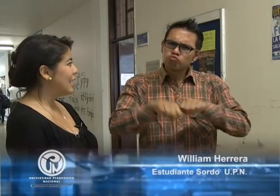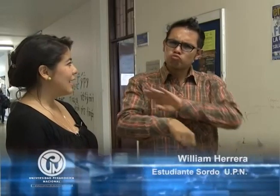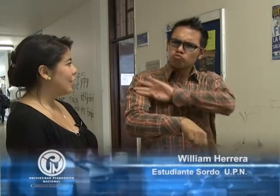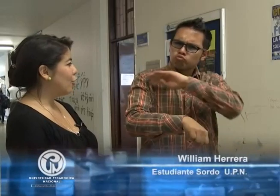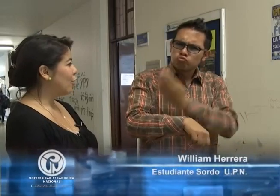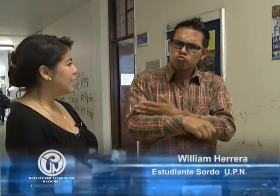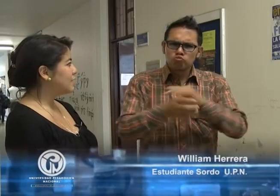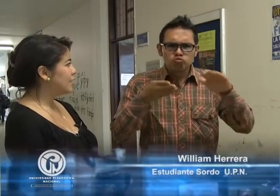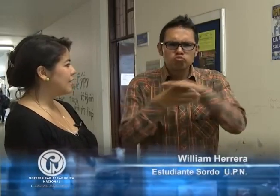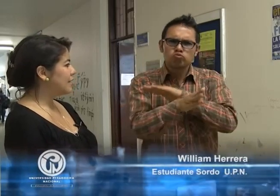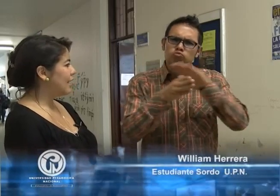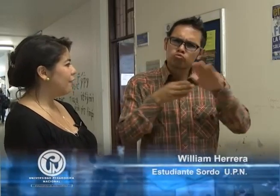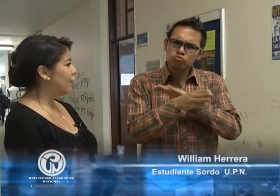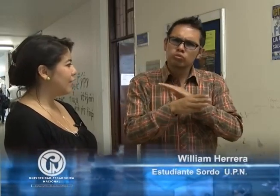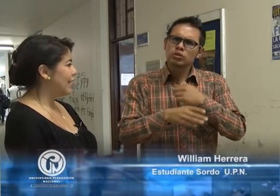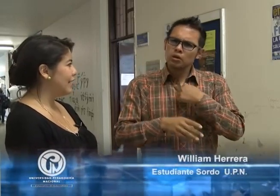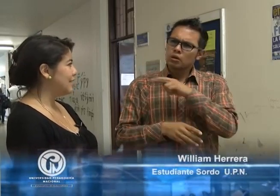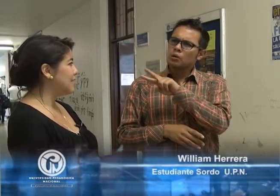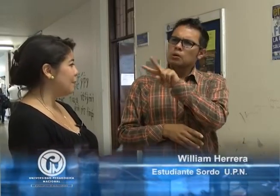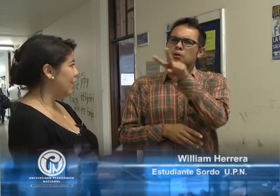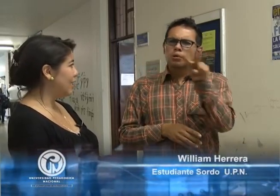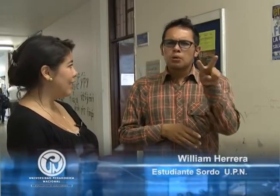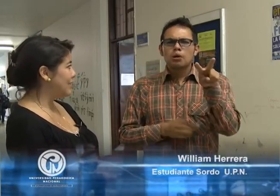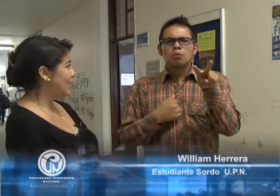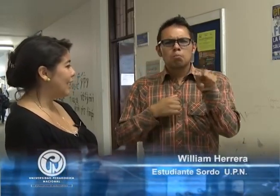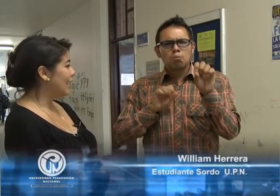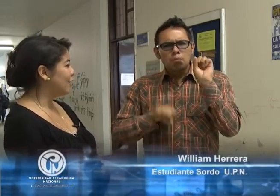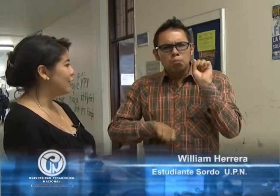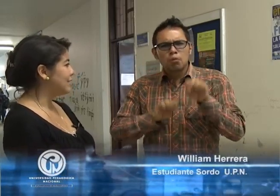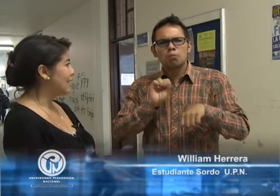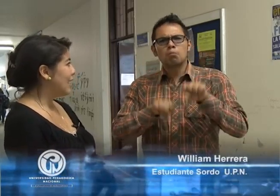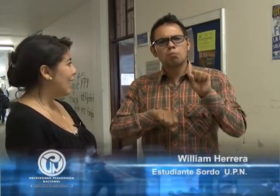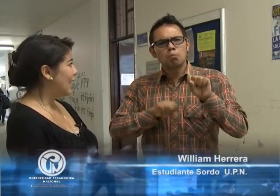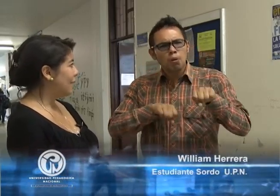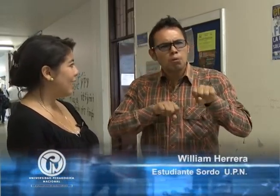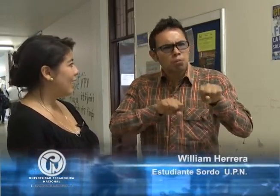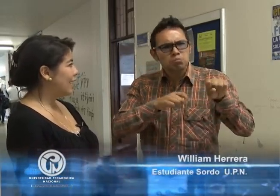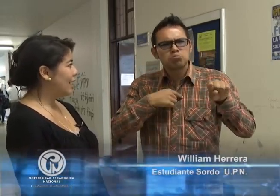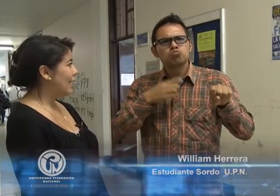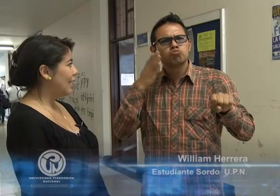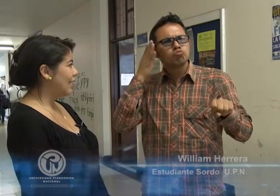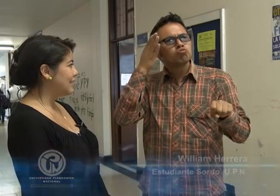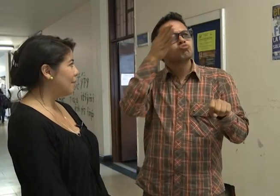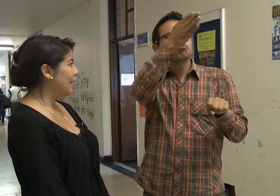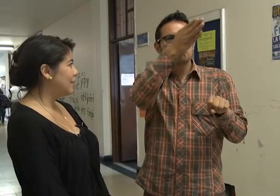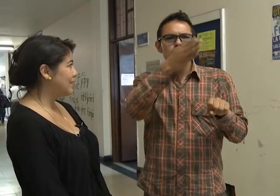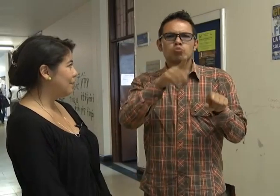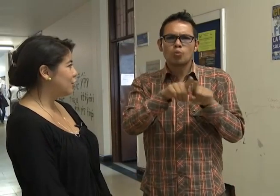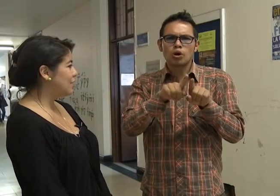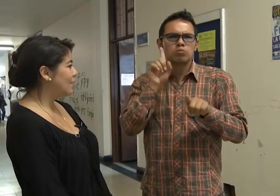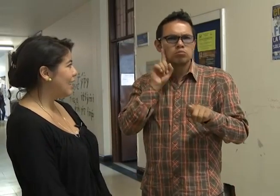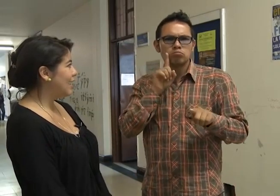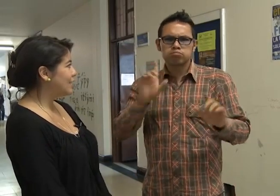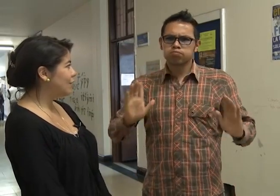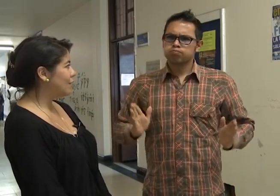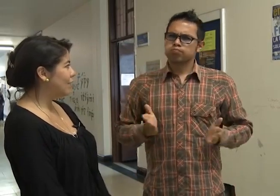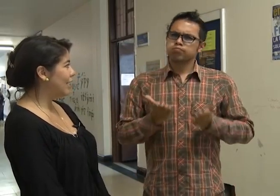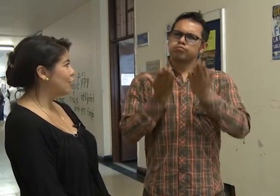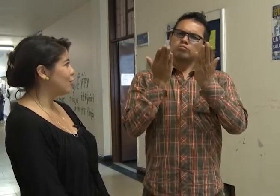todas tienen fortalezas y pueden ingresar. Entonces, él ve que es, al ser posible eso, que los